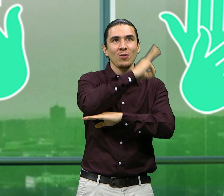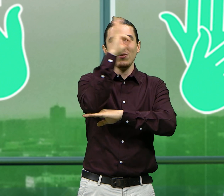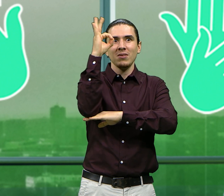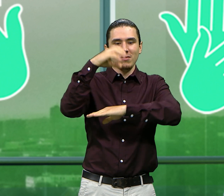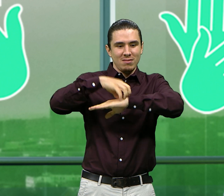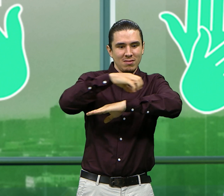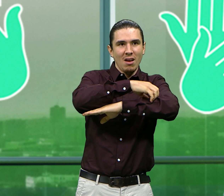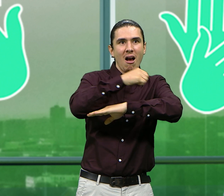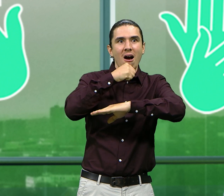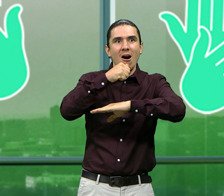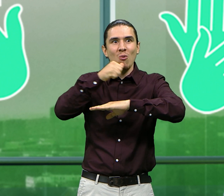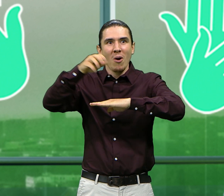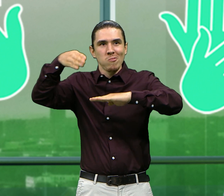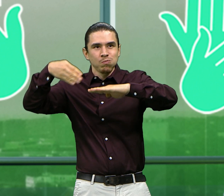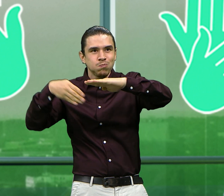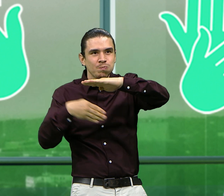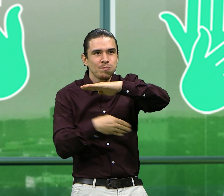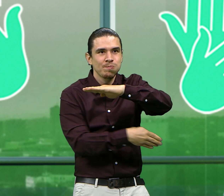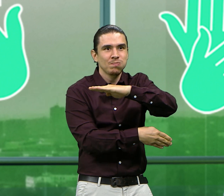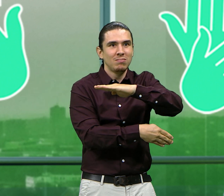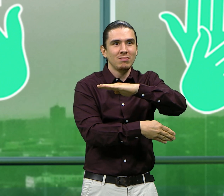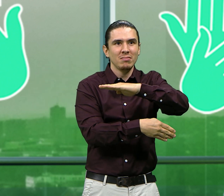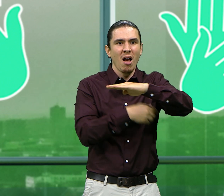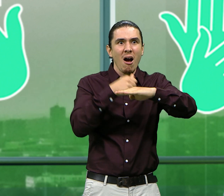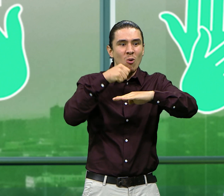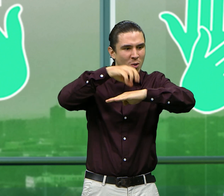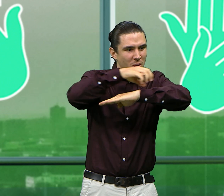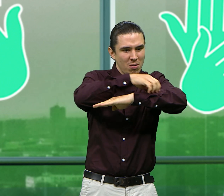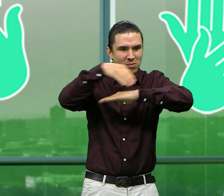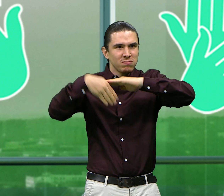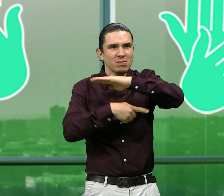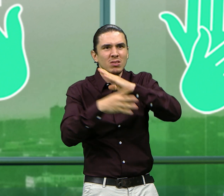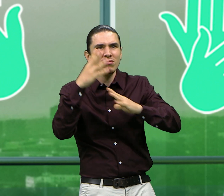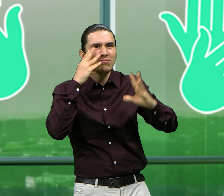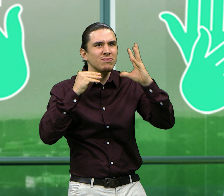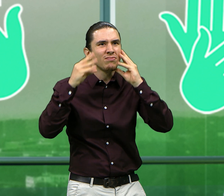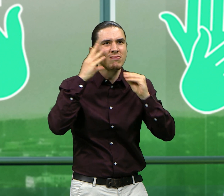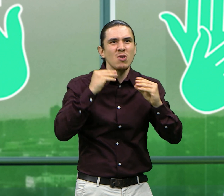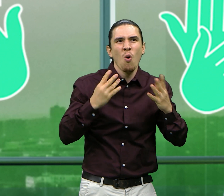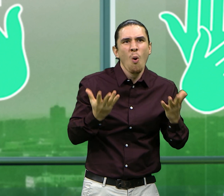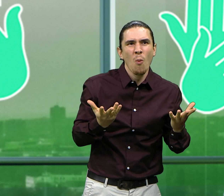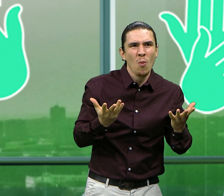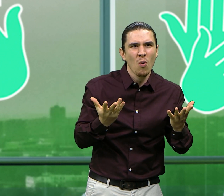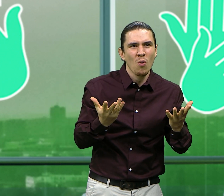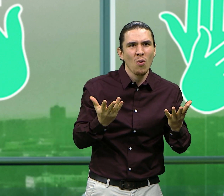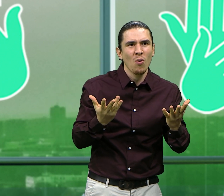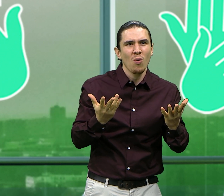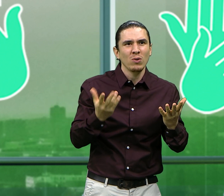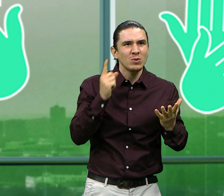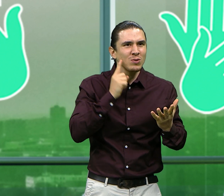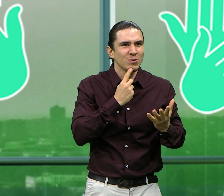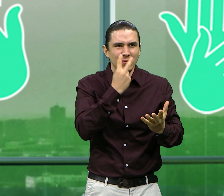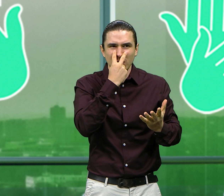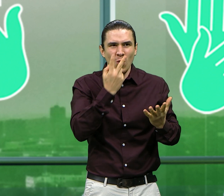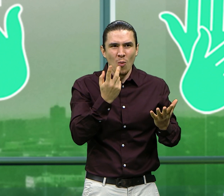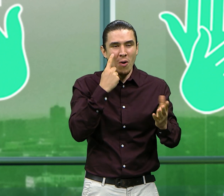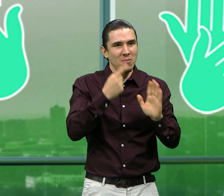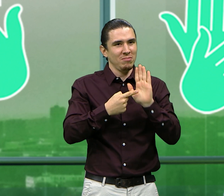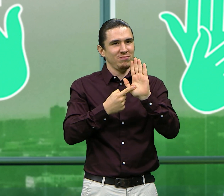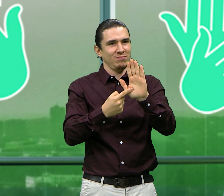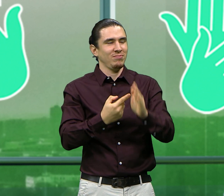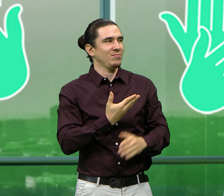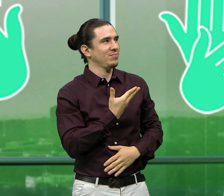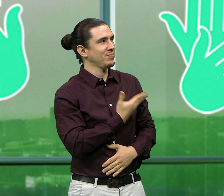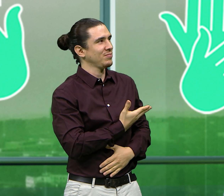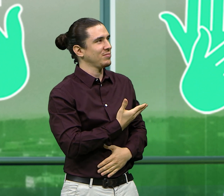compartir una nota muy bonita sobre la inclusión para personas sordas y ciegas. Esto se hizo en el Parque Explora y la realizaron nuestros